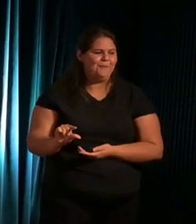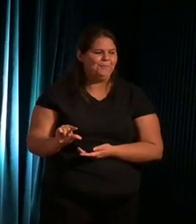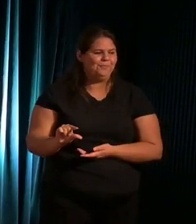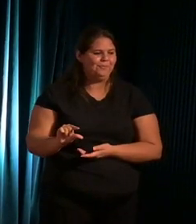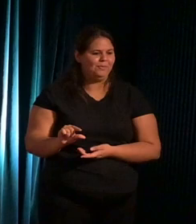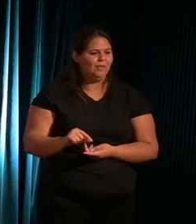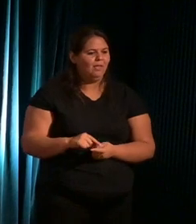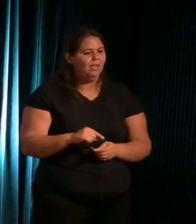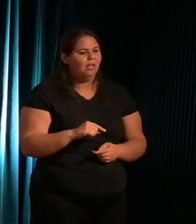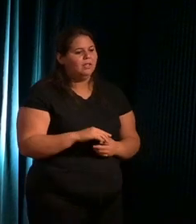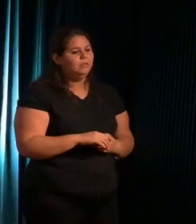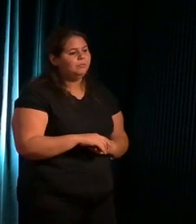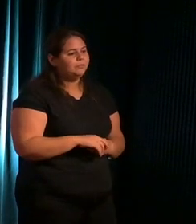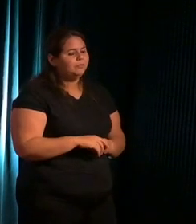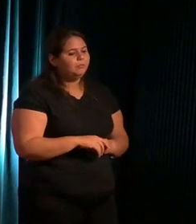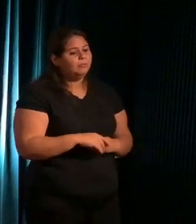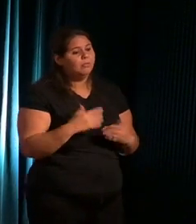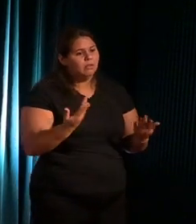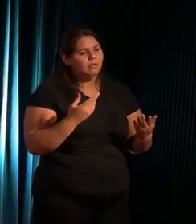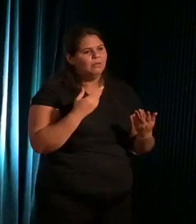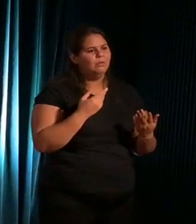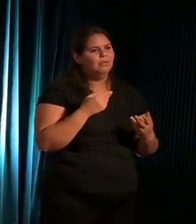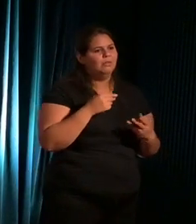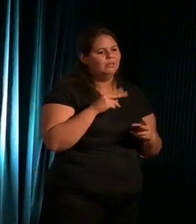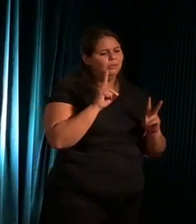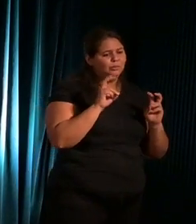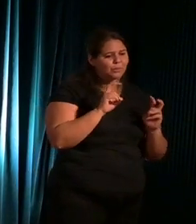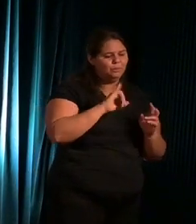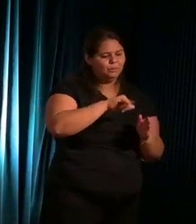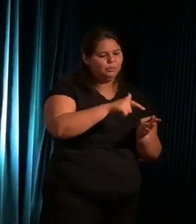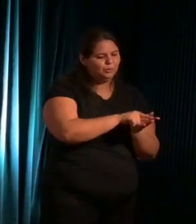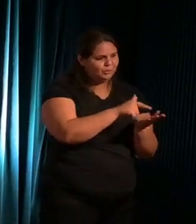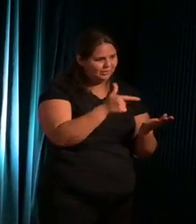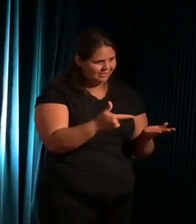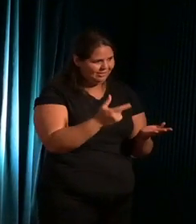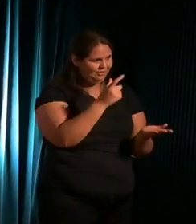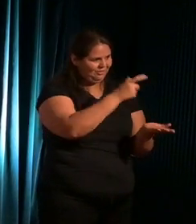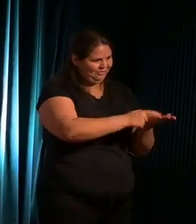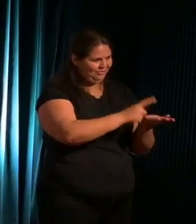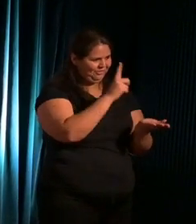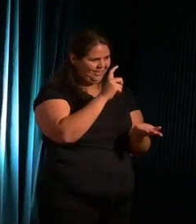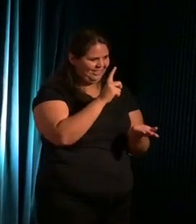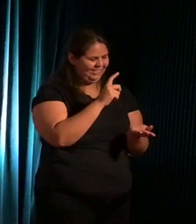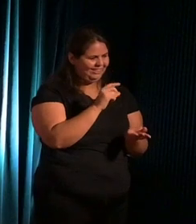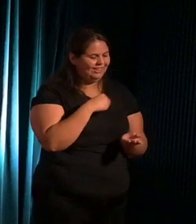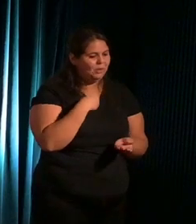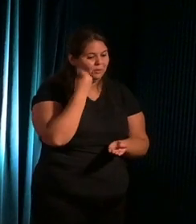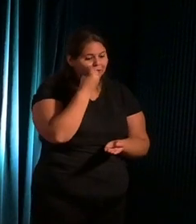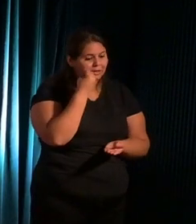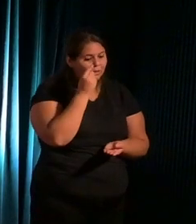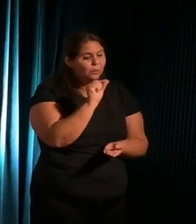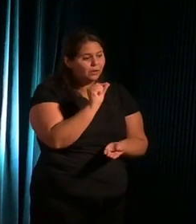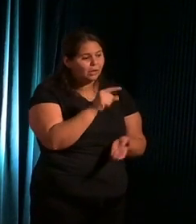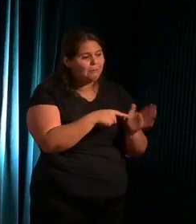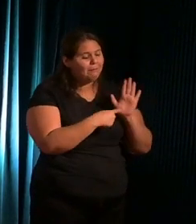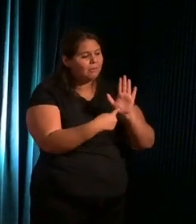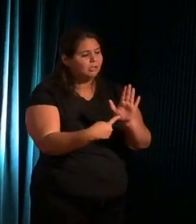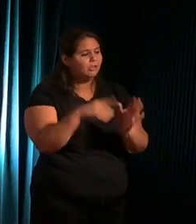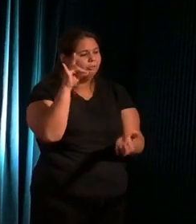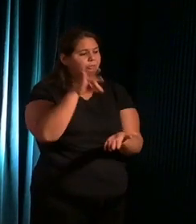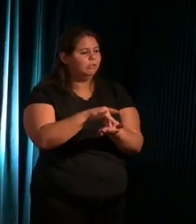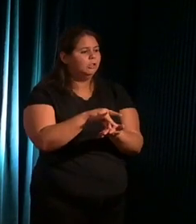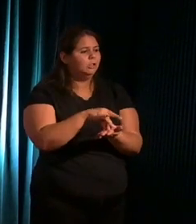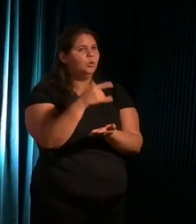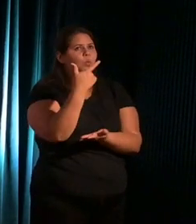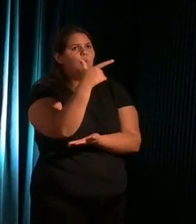impõe do fotojornalismo, eu fui tentar traduzir a verdade de